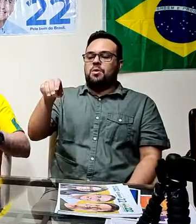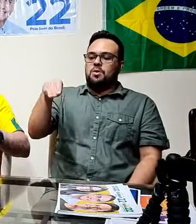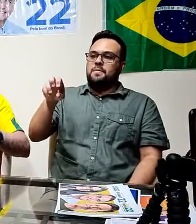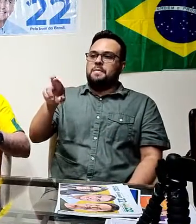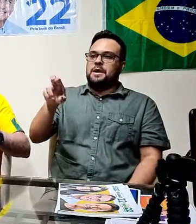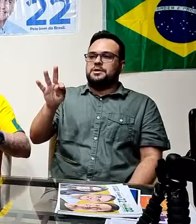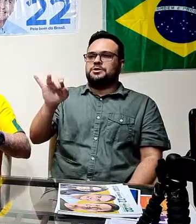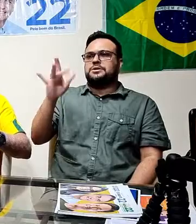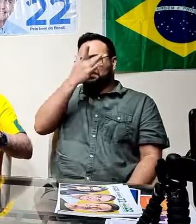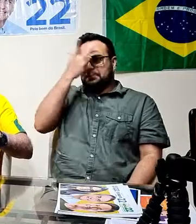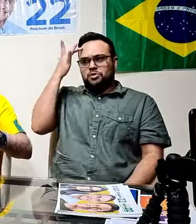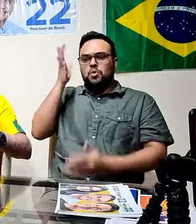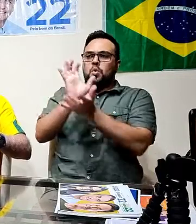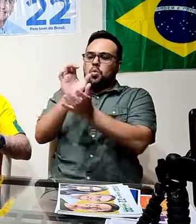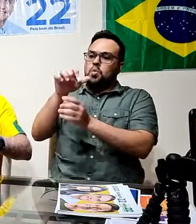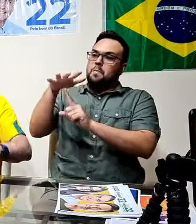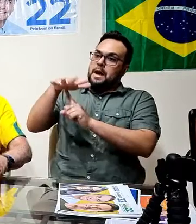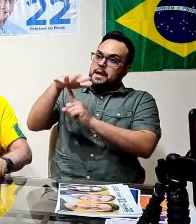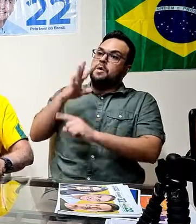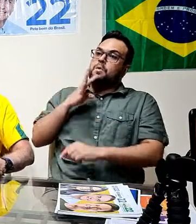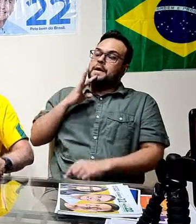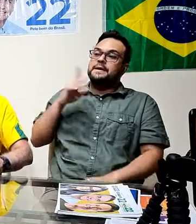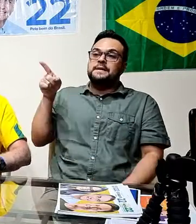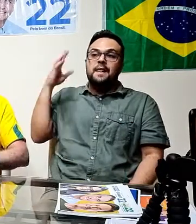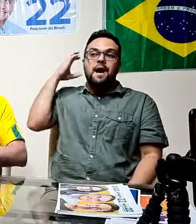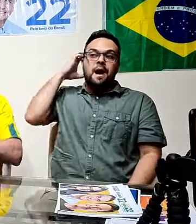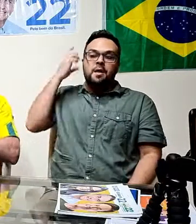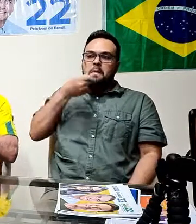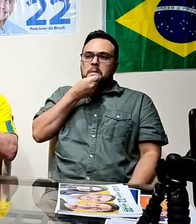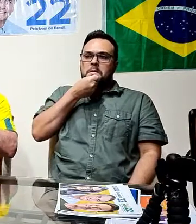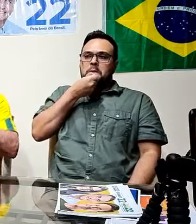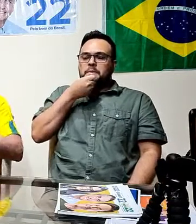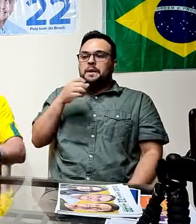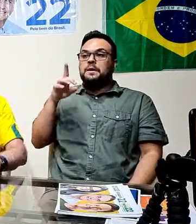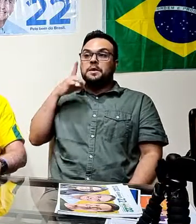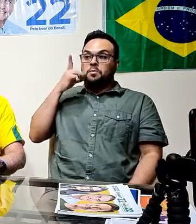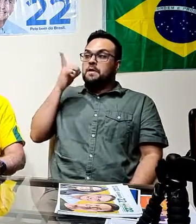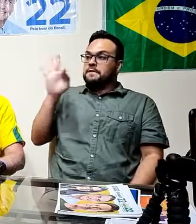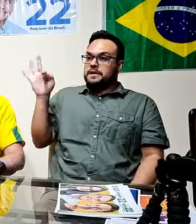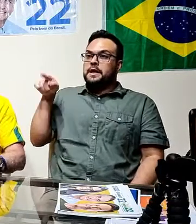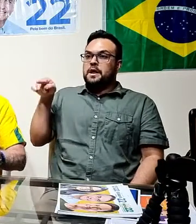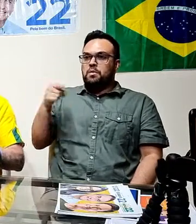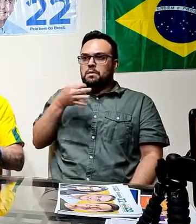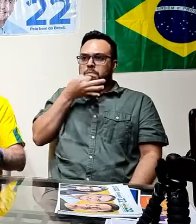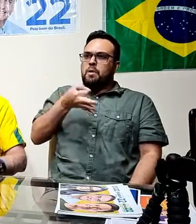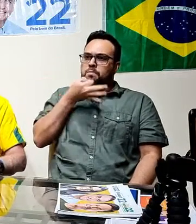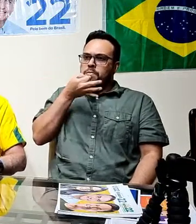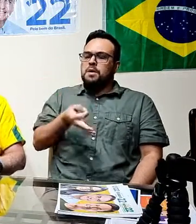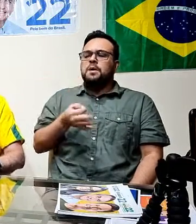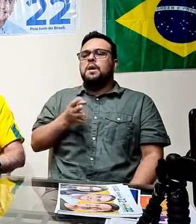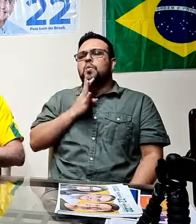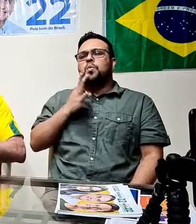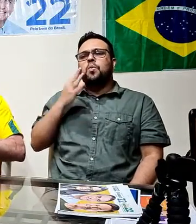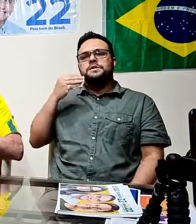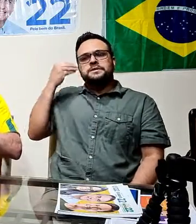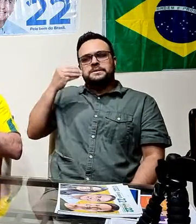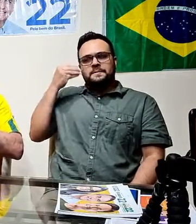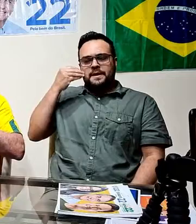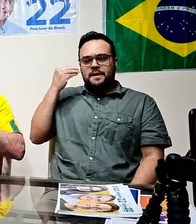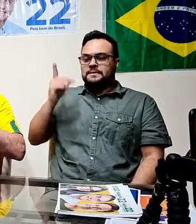Paraná conhece, um radialista, deputado federal, uma pessoa realmente que tem posição, tem conhecimento e